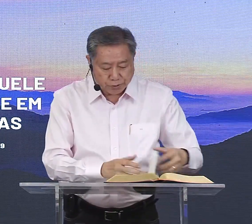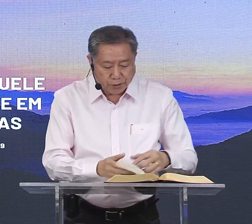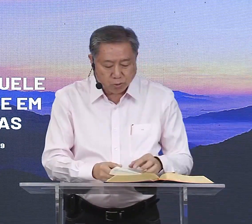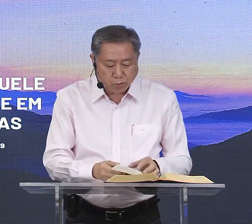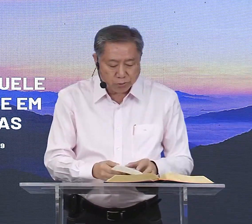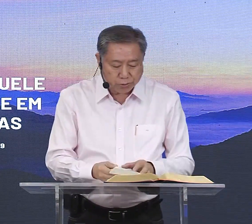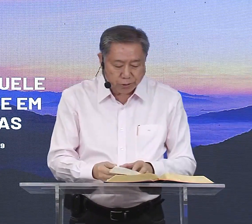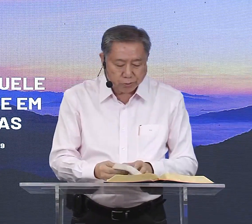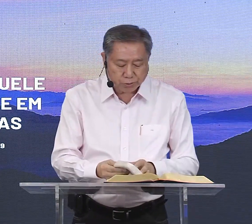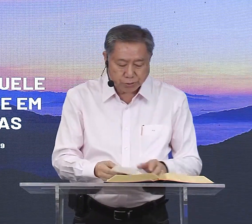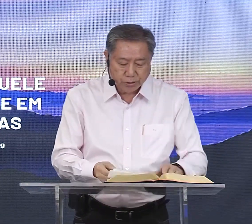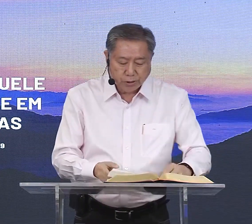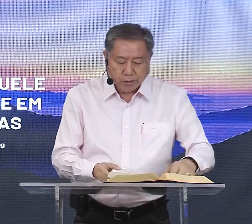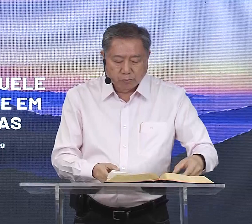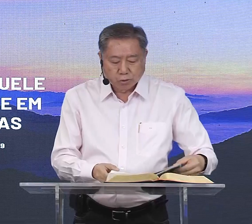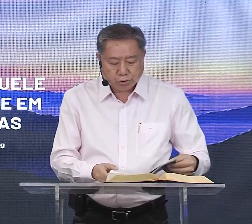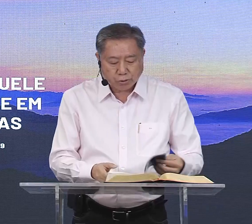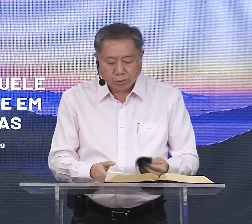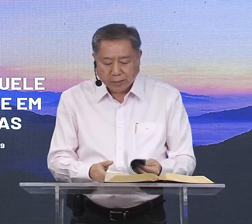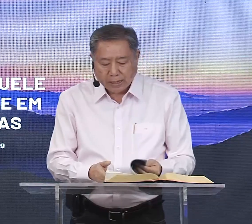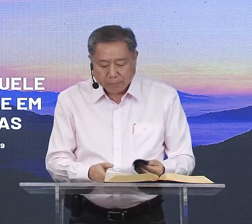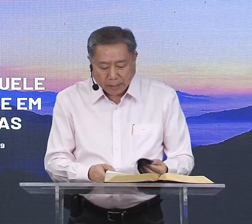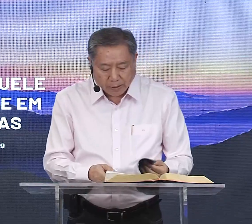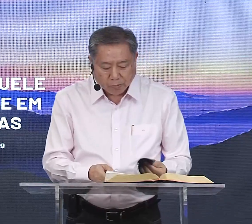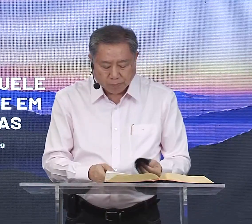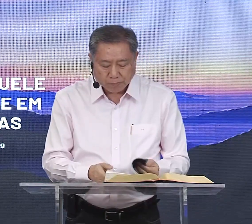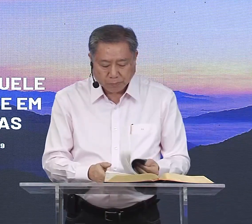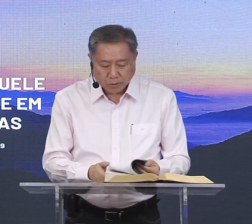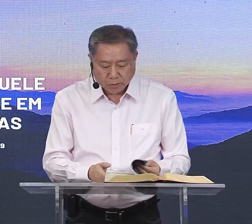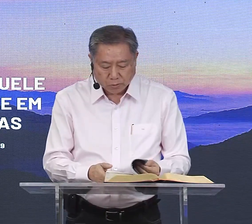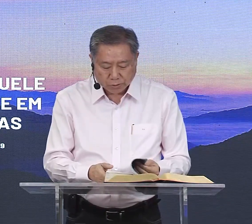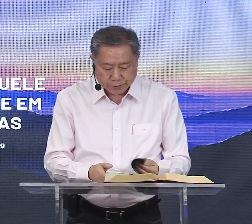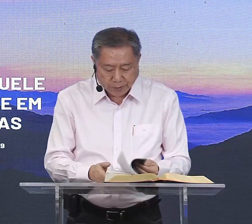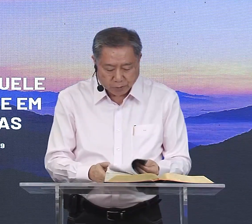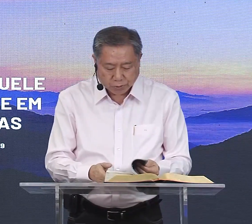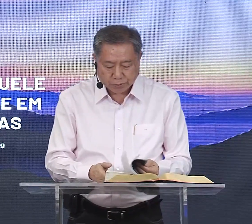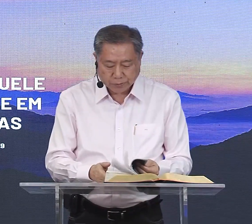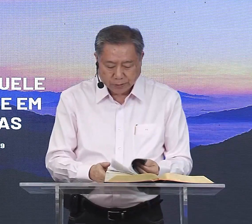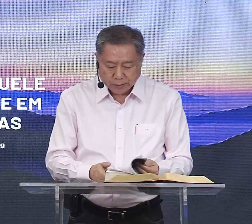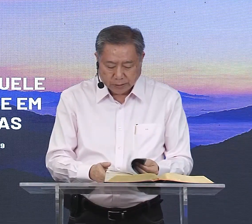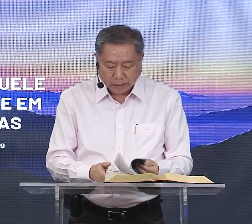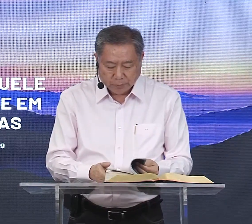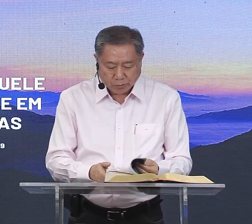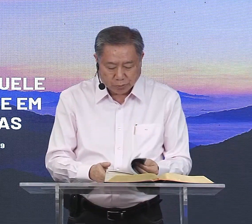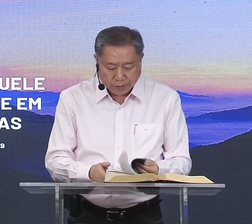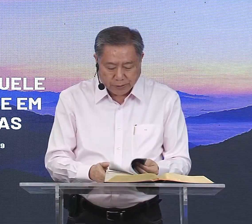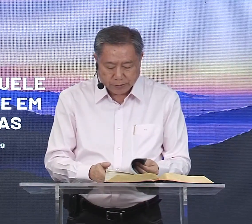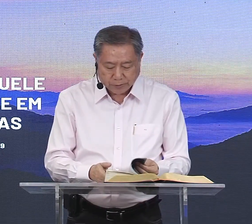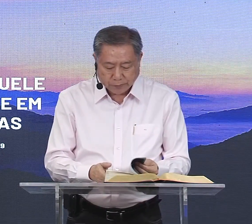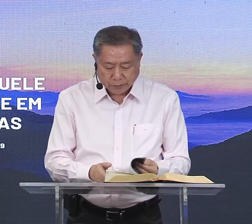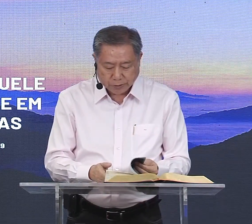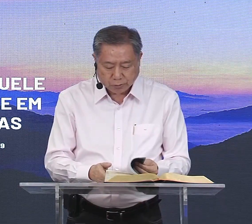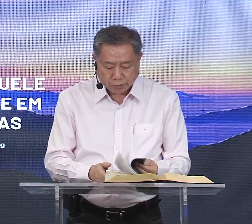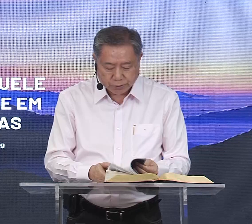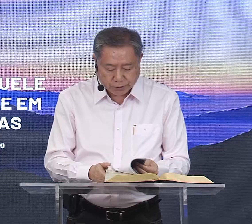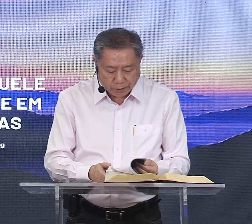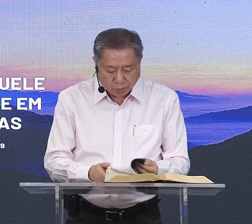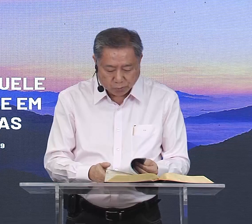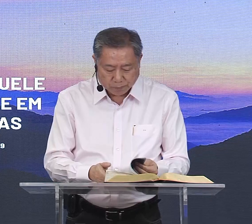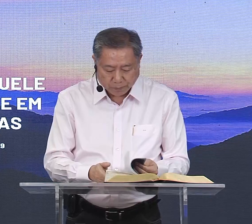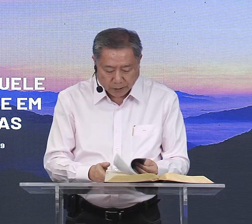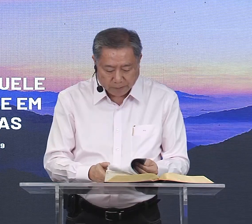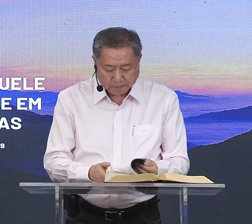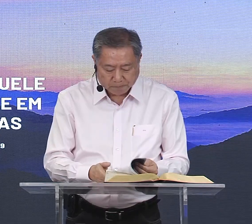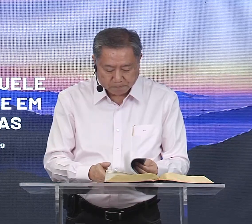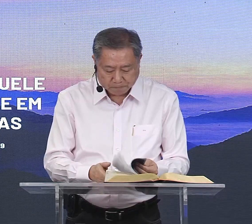versículo 5, quando Deus mostrou a Abraão os céus, capítulo 15, versículo